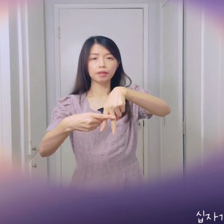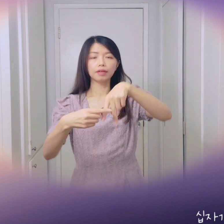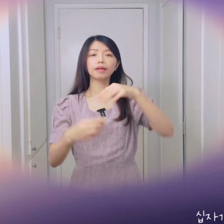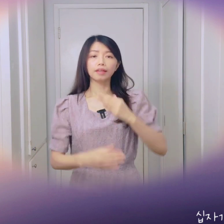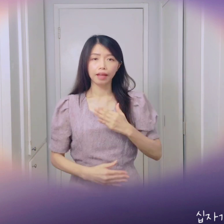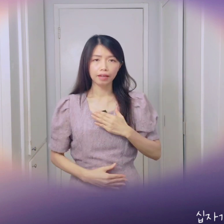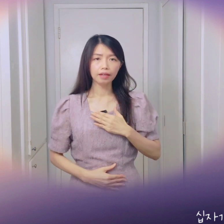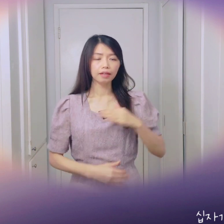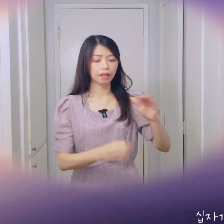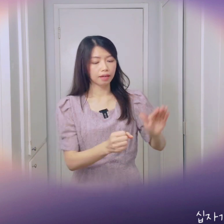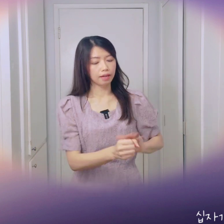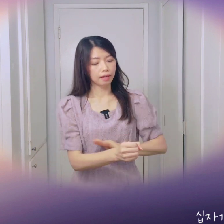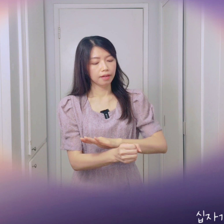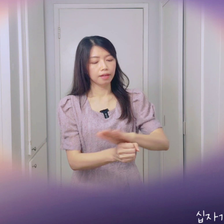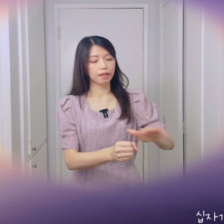버리면서까지 나를